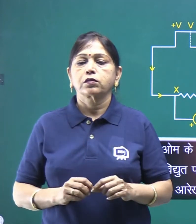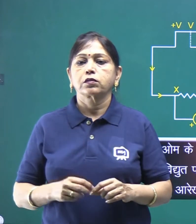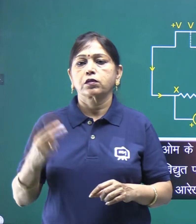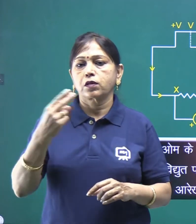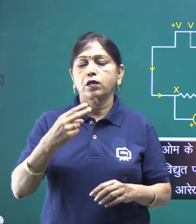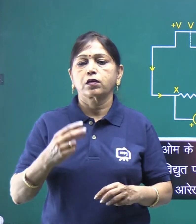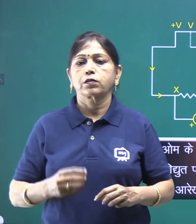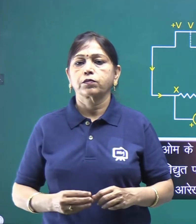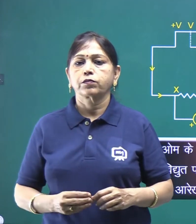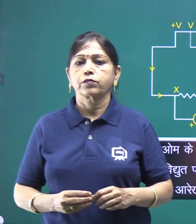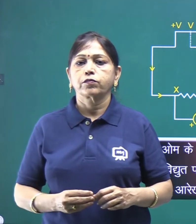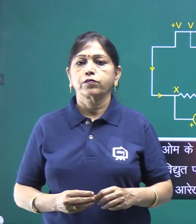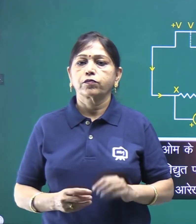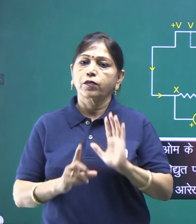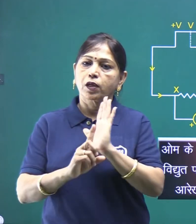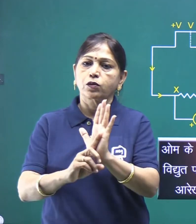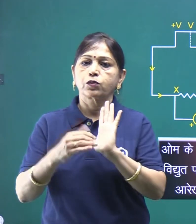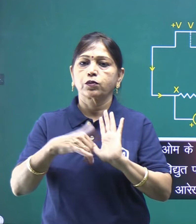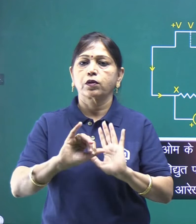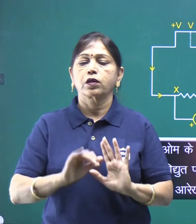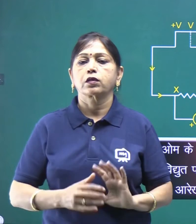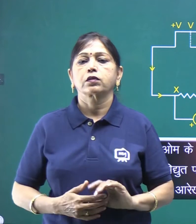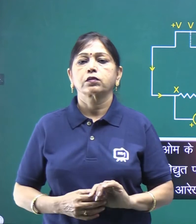आरेख चित्र दर्शाया गया है,